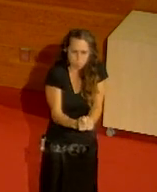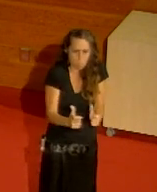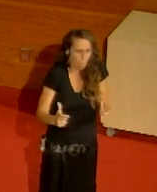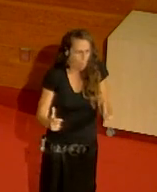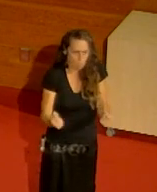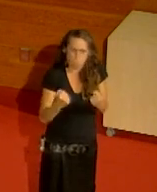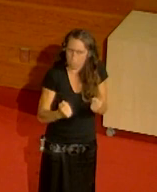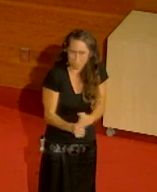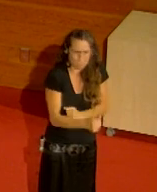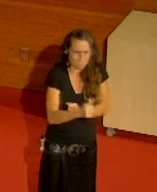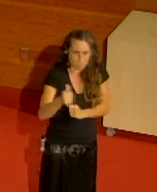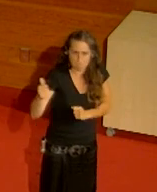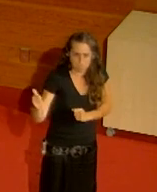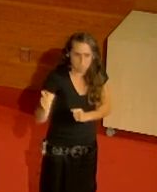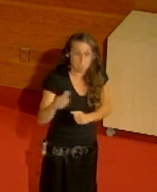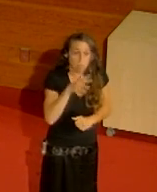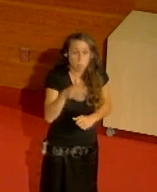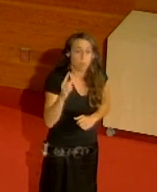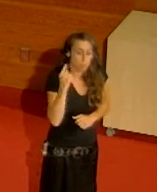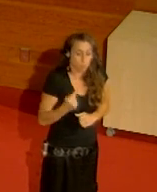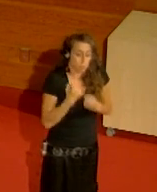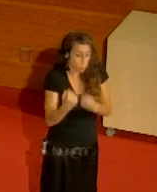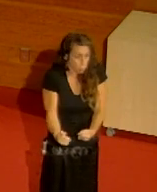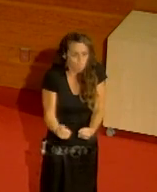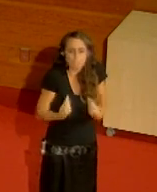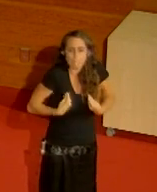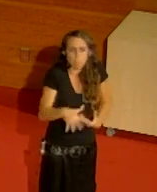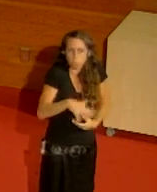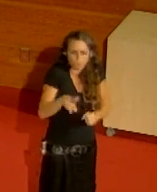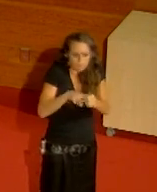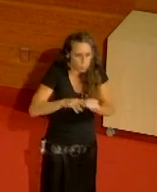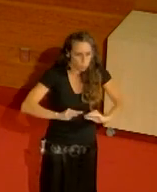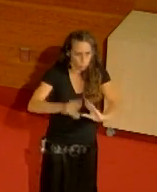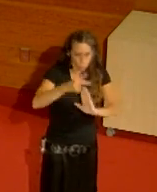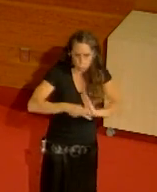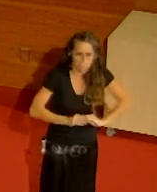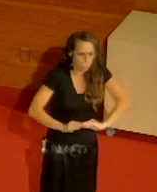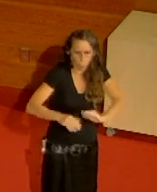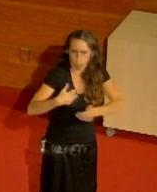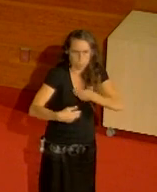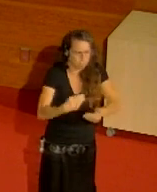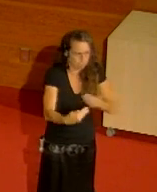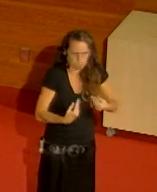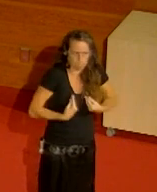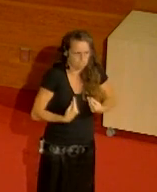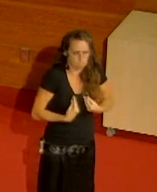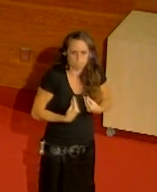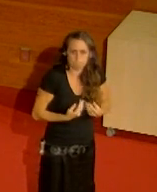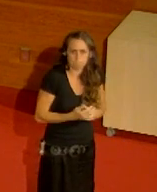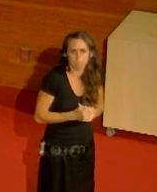los ultractorosos viven en sus propios barrios y con sus propias normas y por ejemplo